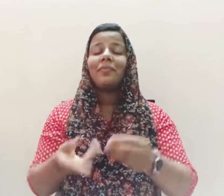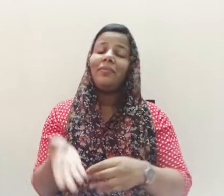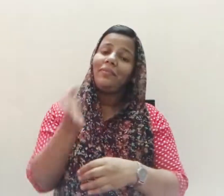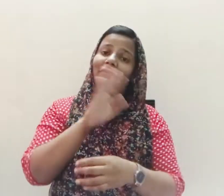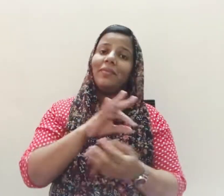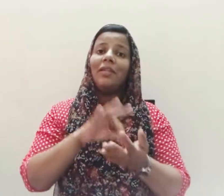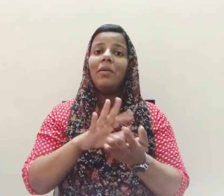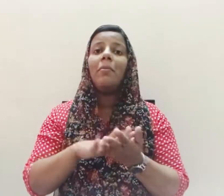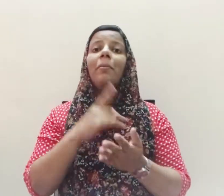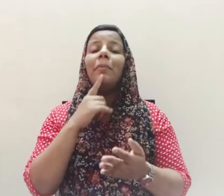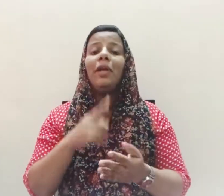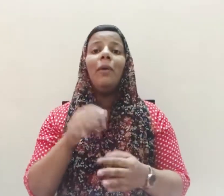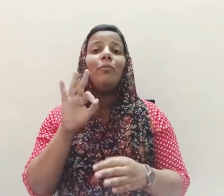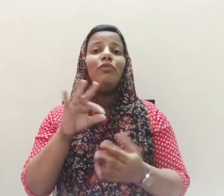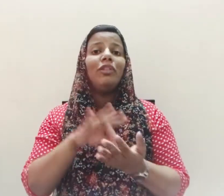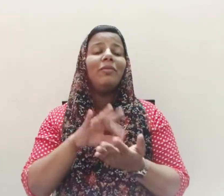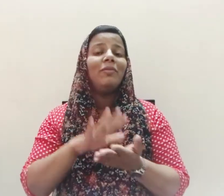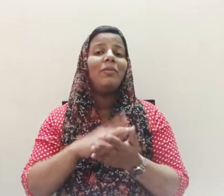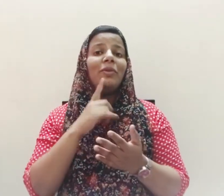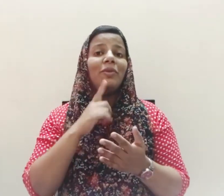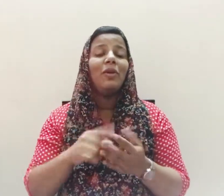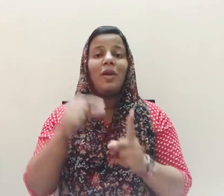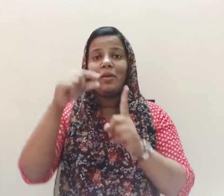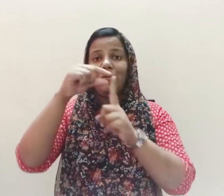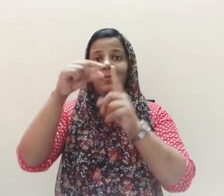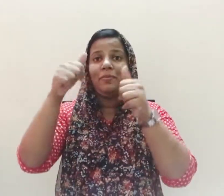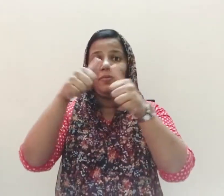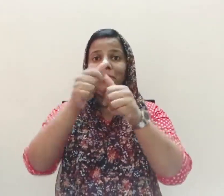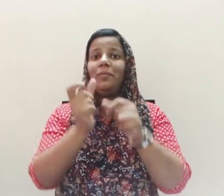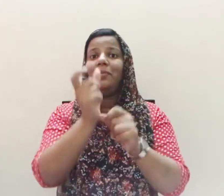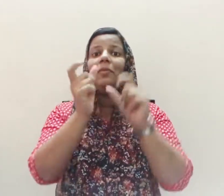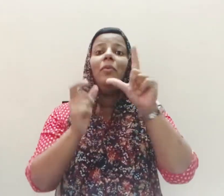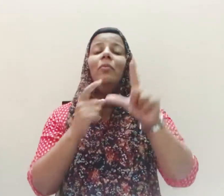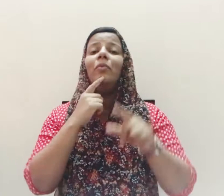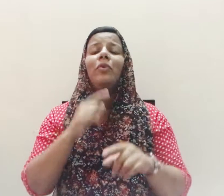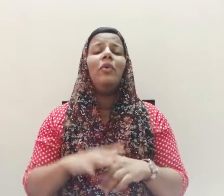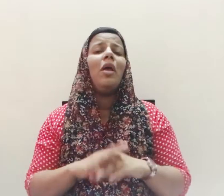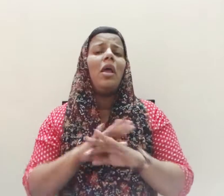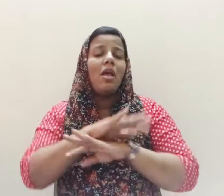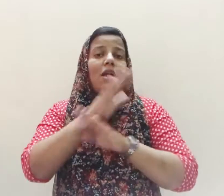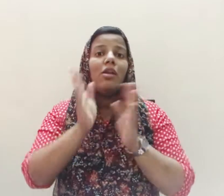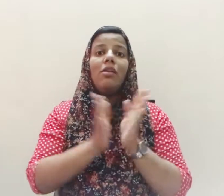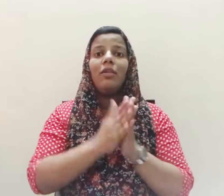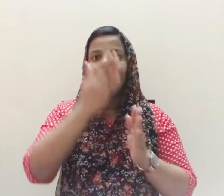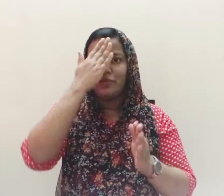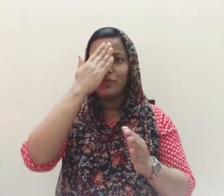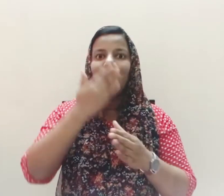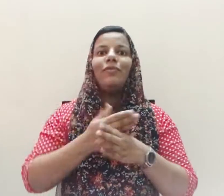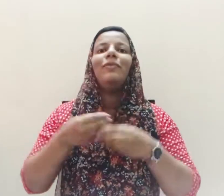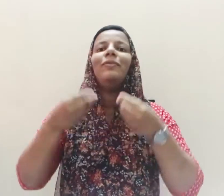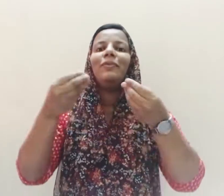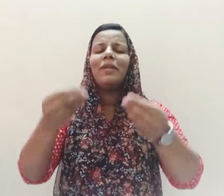പറയുന്ന കാര്യമാണ്, എന്നാൽ പുതിയ നിയമത്തിൽ കർത്താവ് അമീൻ പൗലോസ് അപ്പോസ്തലൻ പറഞ്ഞ്, നിങ്ങൾ എല്ലാത്തിനും ദൈവത്തിന് സ്തോത്രം ചെയ്യുവീന്നാണ് പറഞ്ഞു.